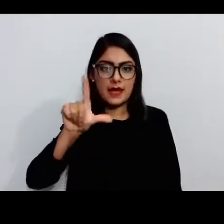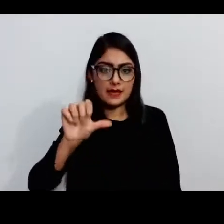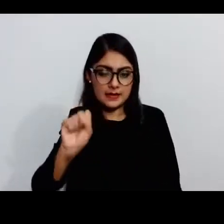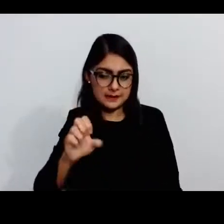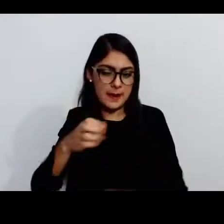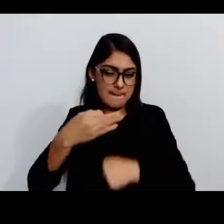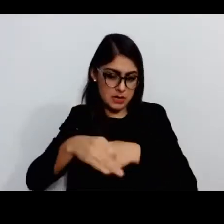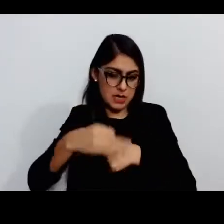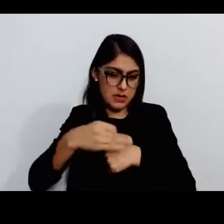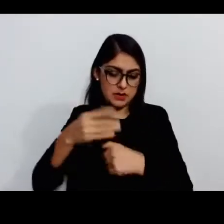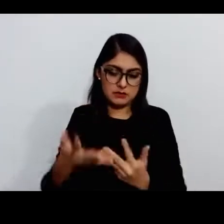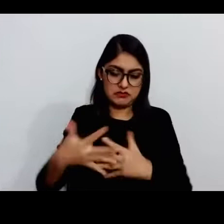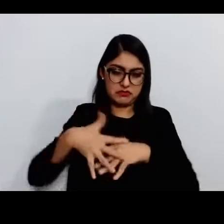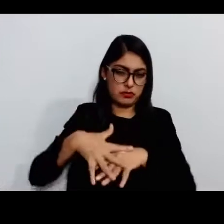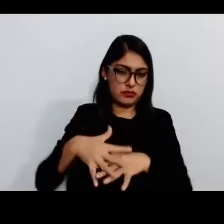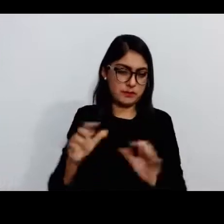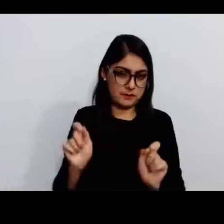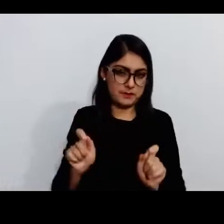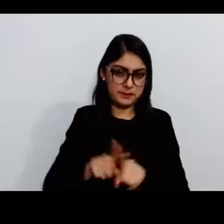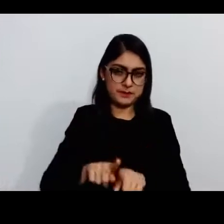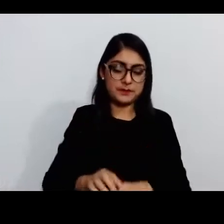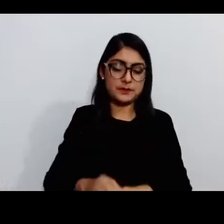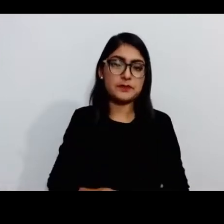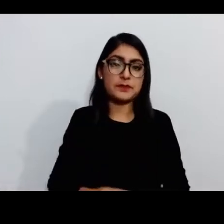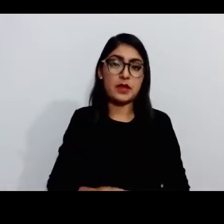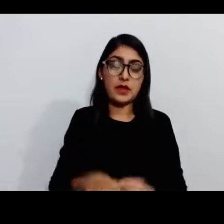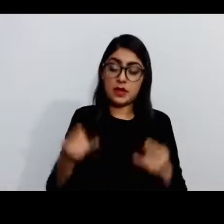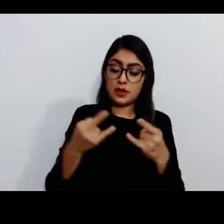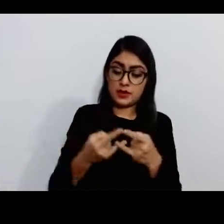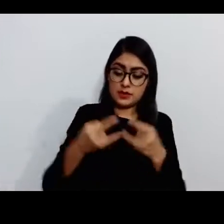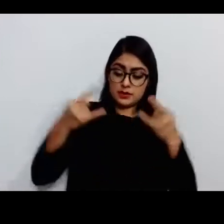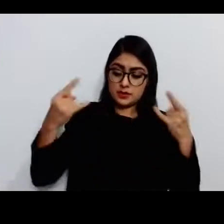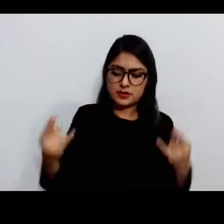derechos fundamentales. Bueno, su historia puede ser